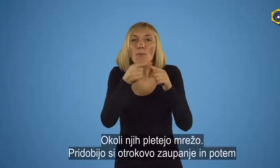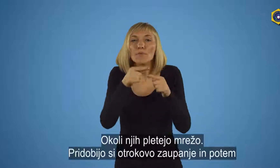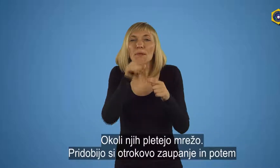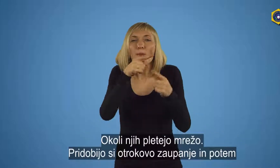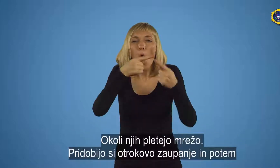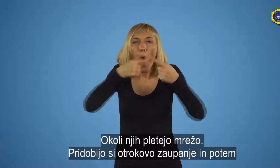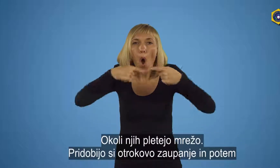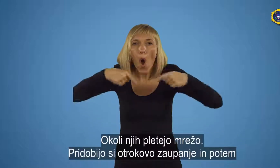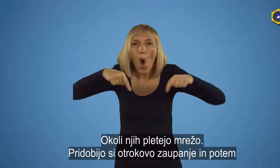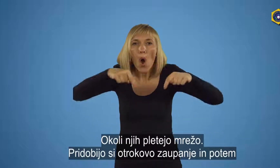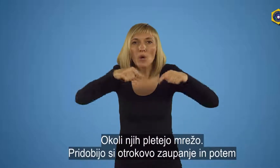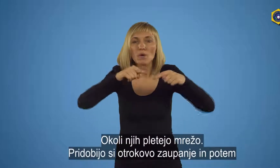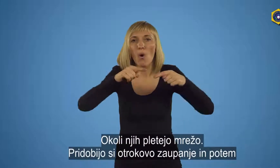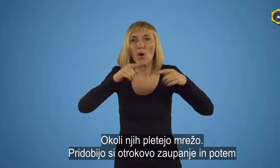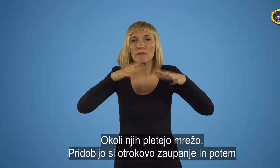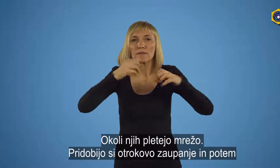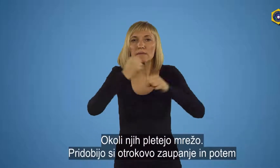Okoli njih pletajo mrežo.